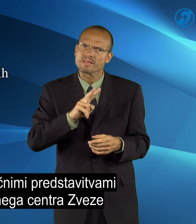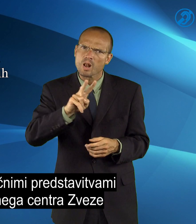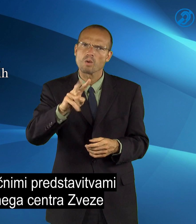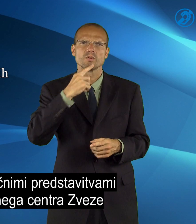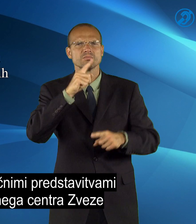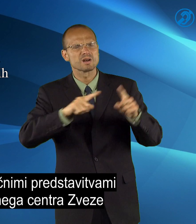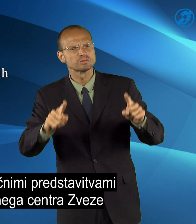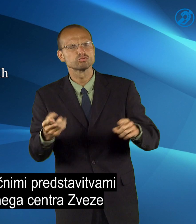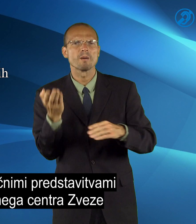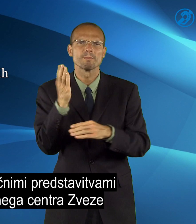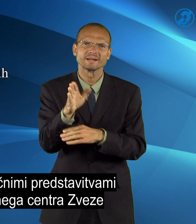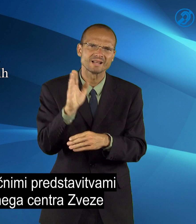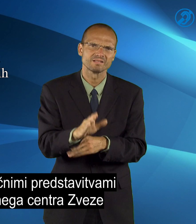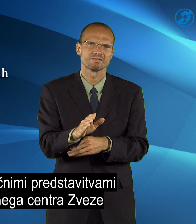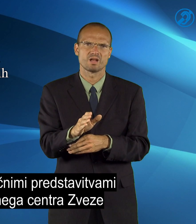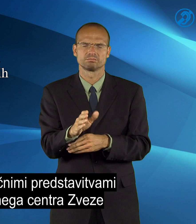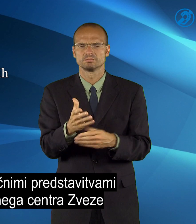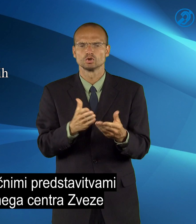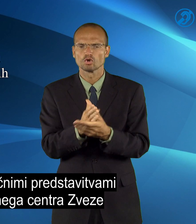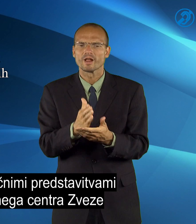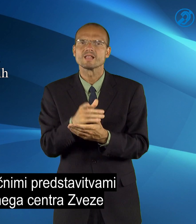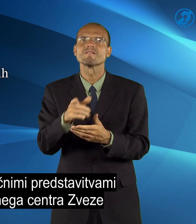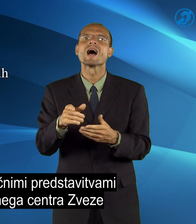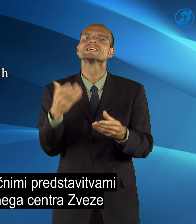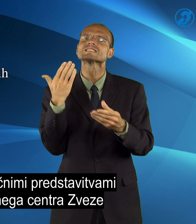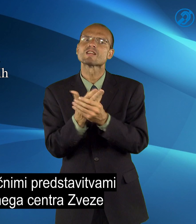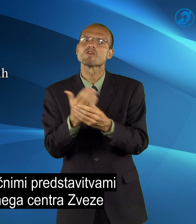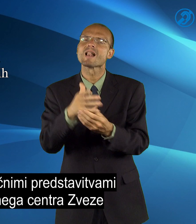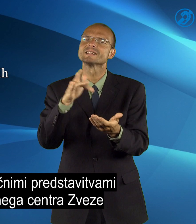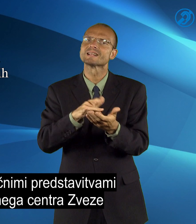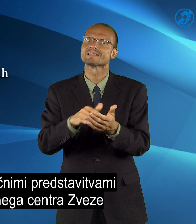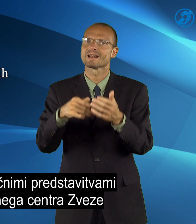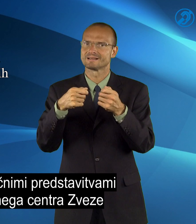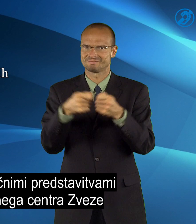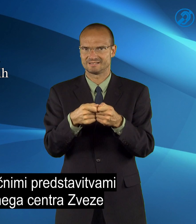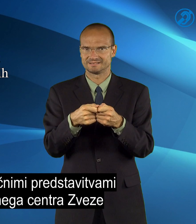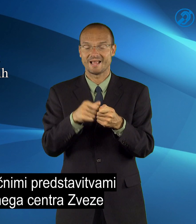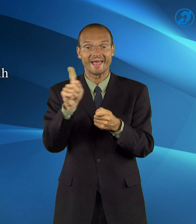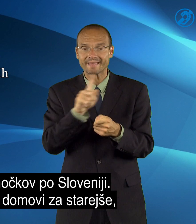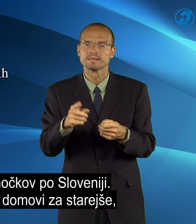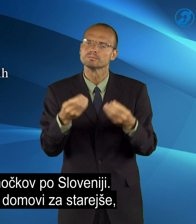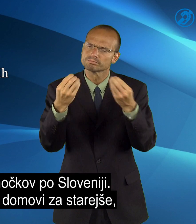Nadaljujemo z različnimi predstavitvami storitev Svetovalnega centra zveze in tehničnih pripomočkov po Sloveniji.